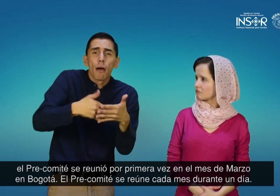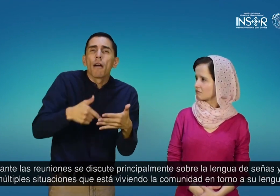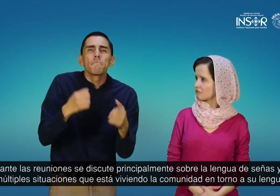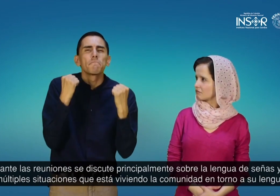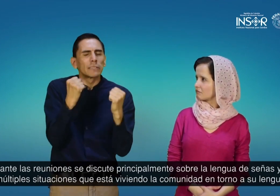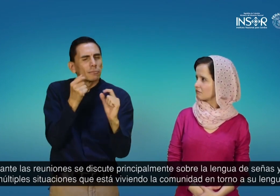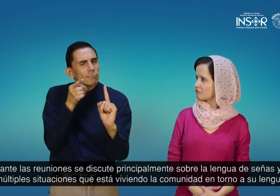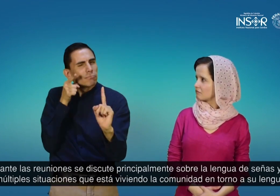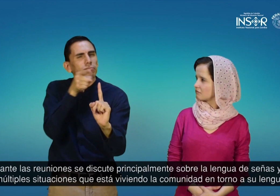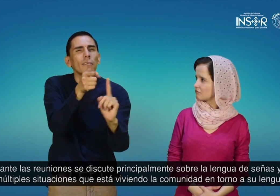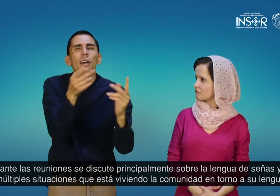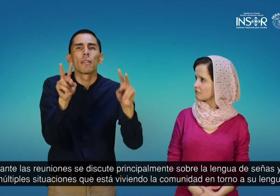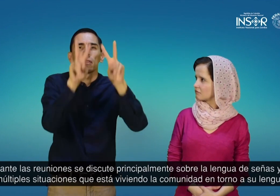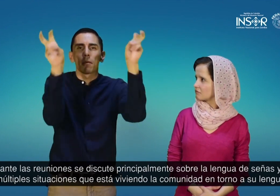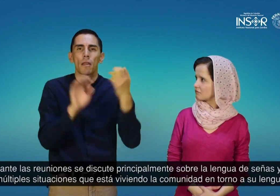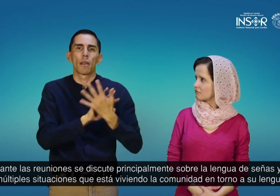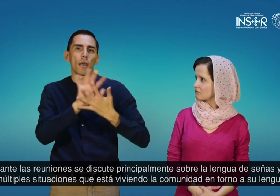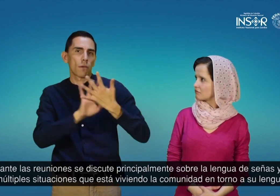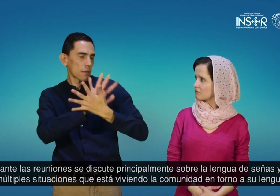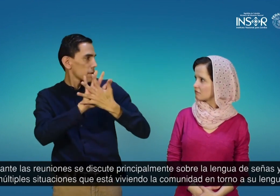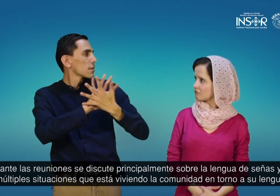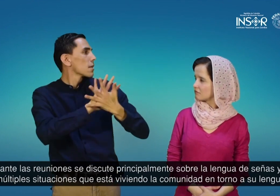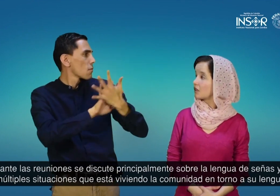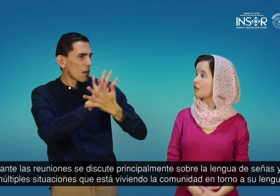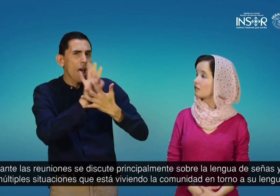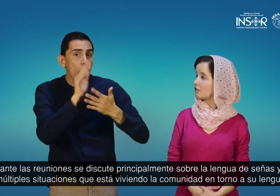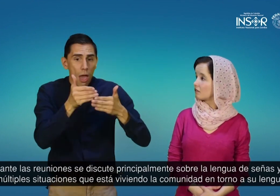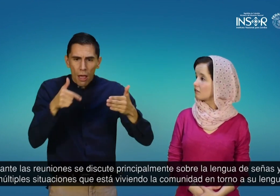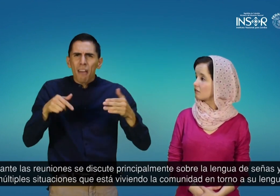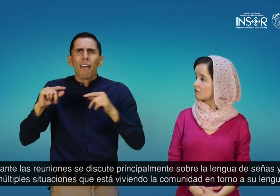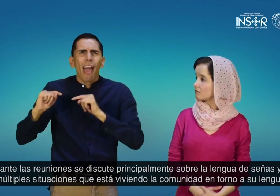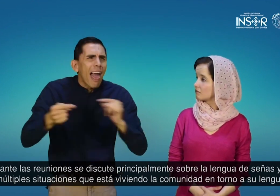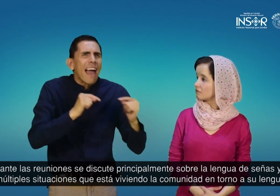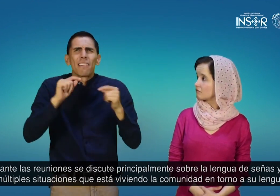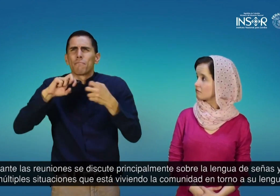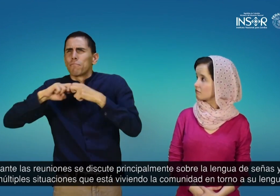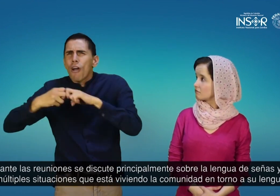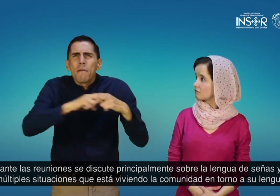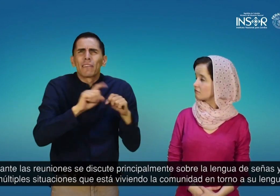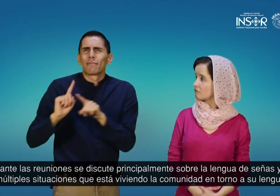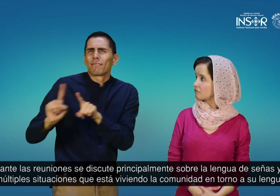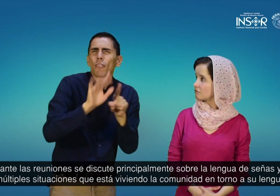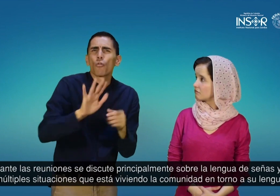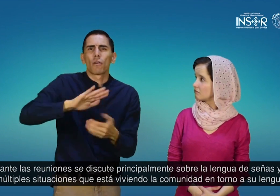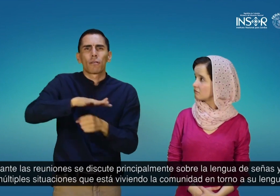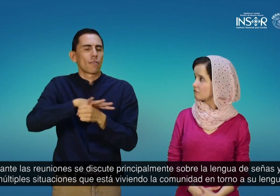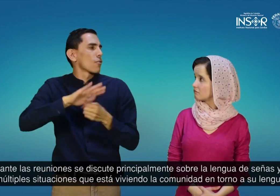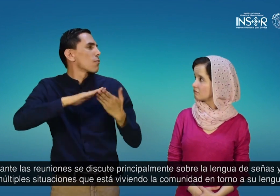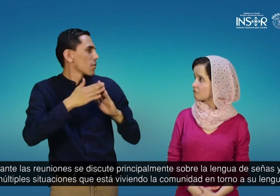Durante las reuniones, se discute principalmente sobre la lengua de señas y las múltiples situaciones que está viviendo